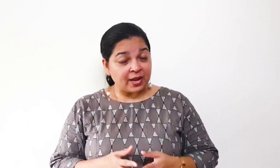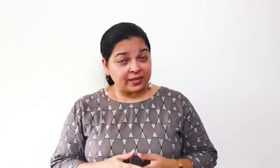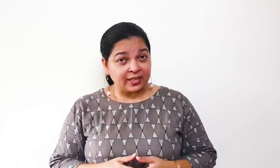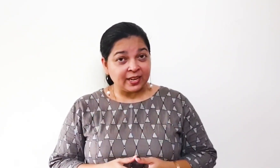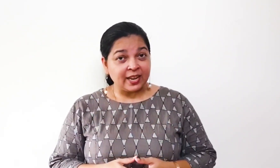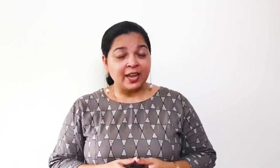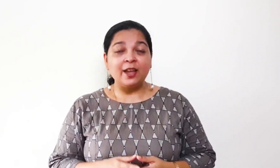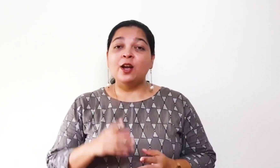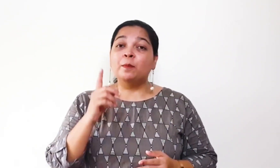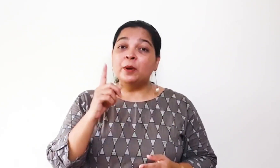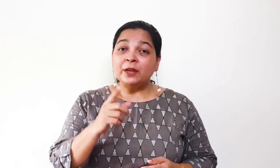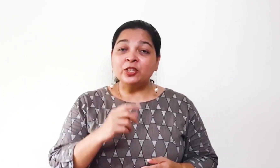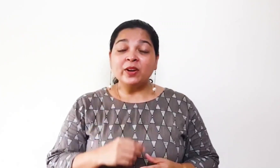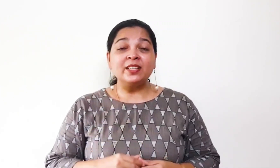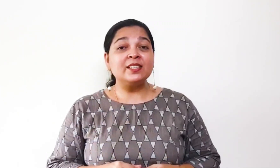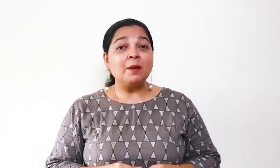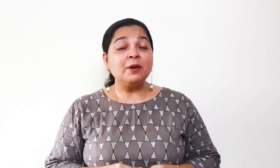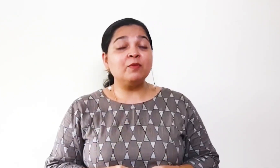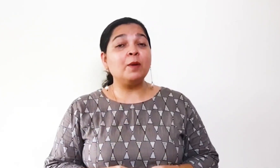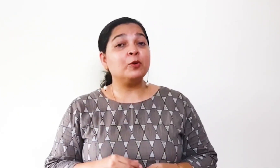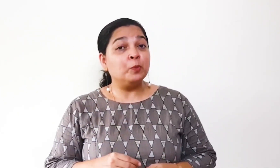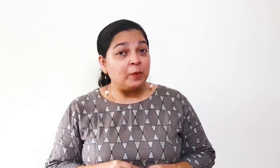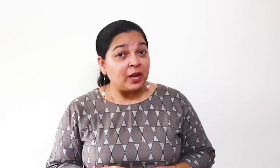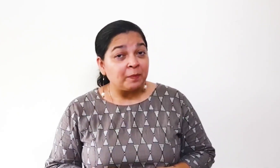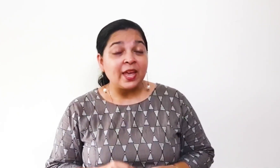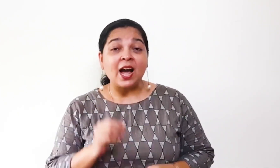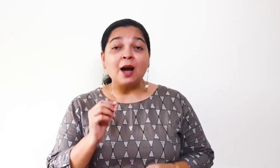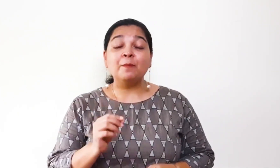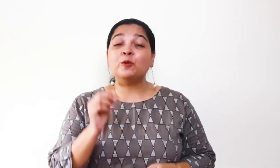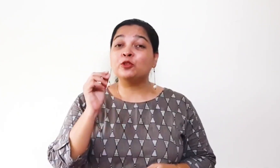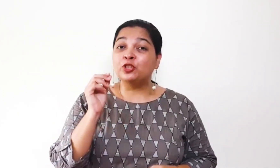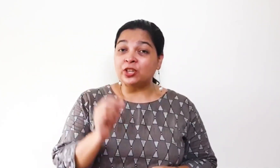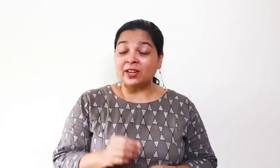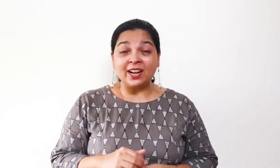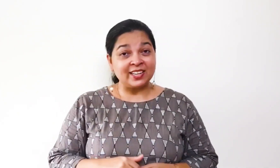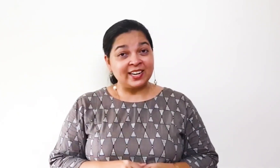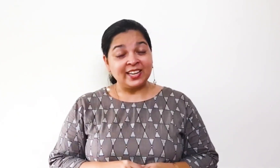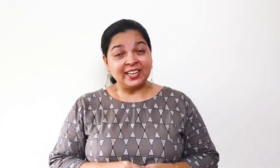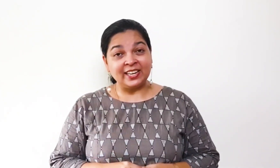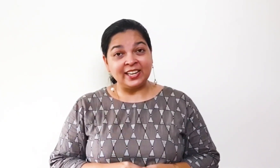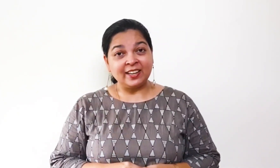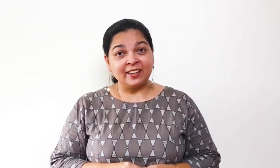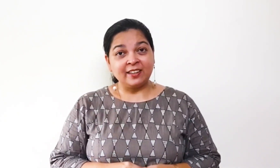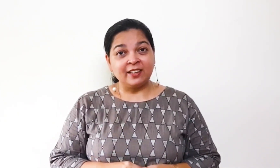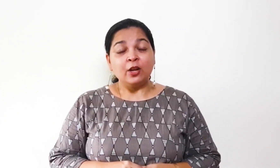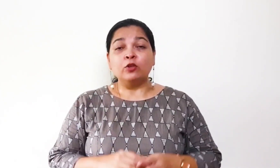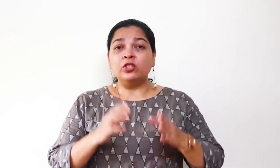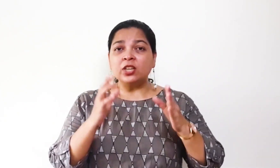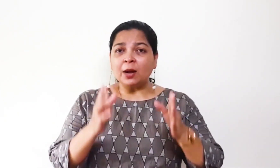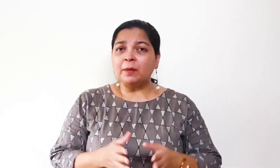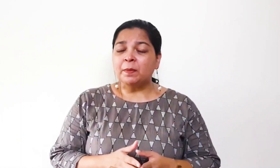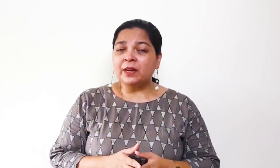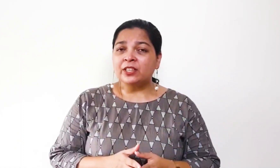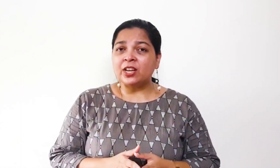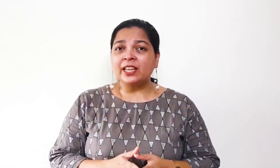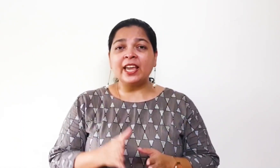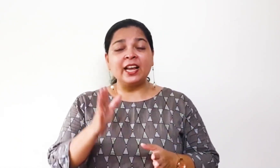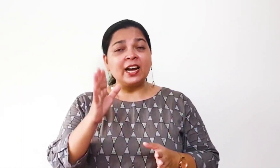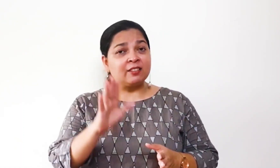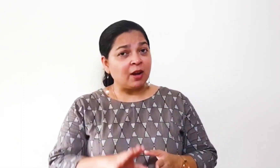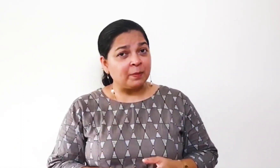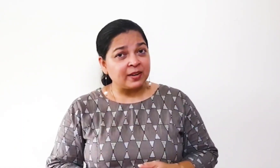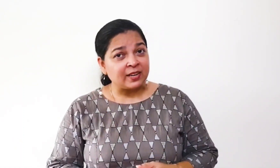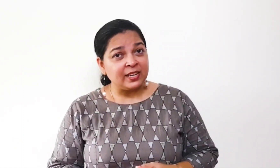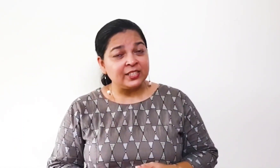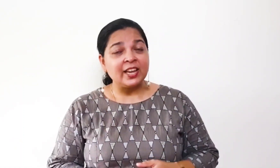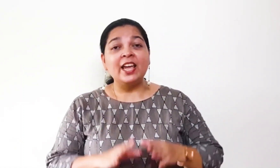जब हम प्रार्थना कर रहे हैं, परमेश्वर का सामर्थ्य वहां पर उपलब्ध है आपको चंगा करने के लिए। तो जहां पर भी परेशानी है,